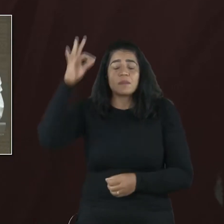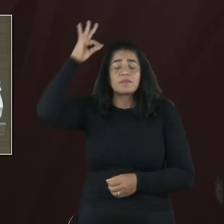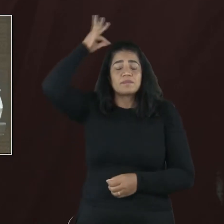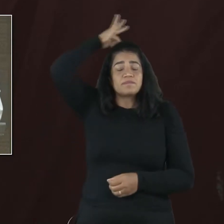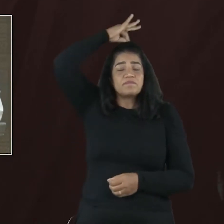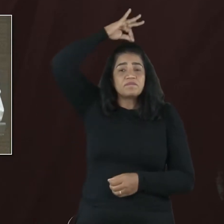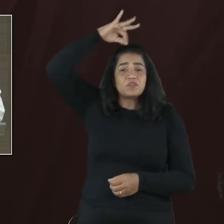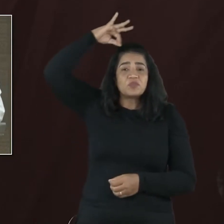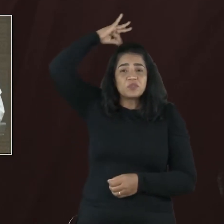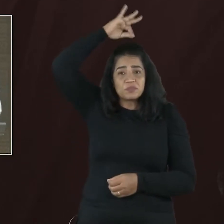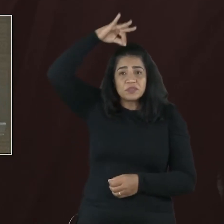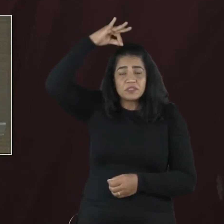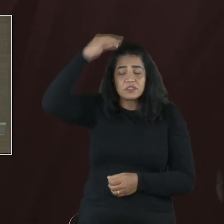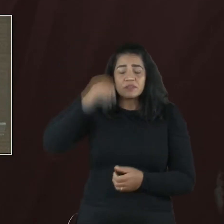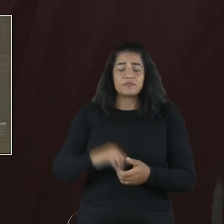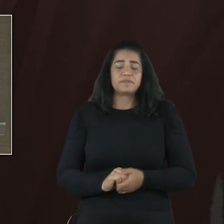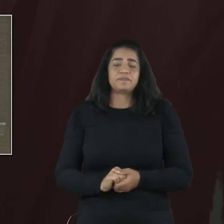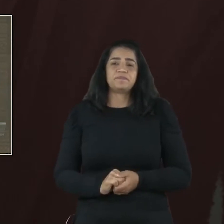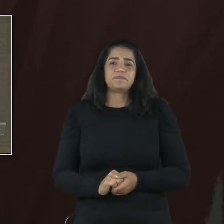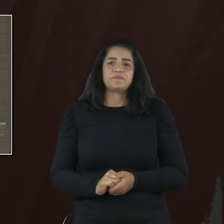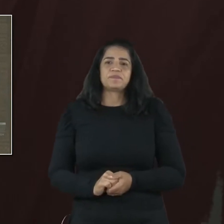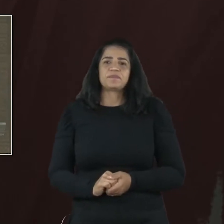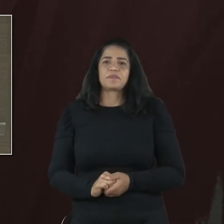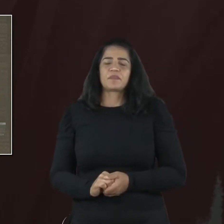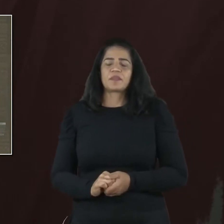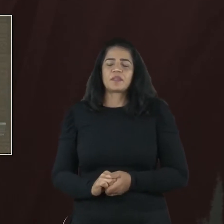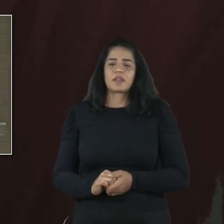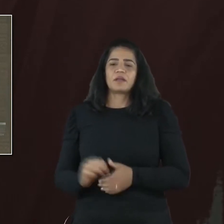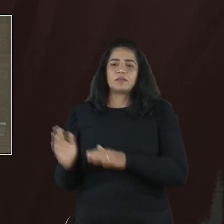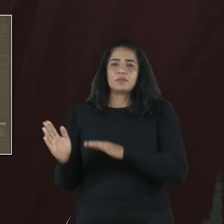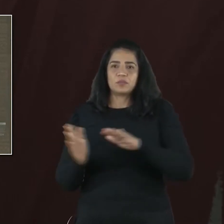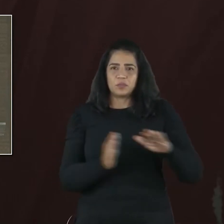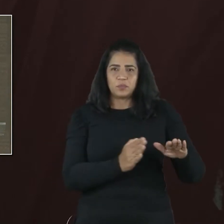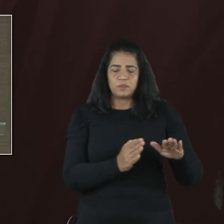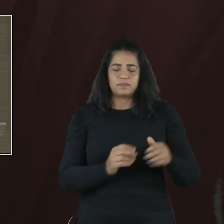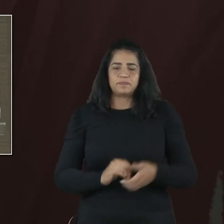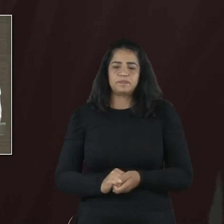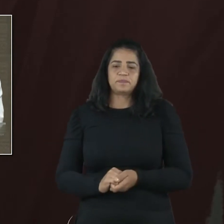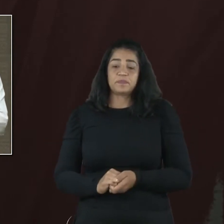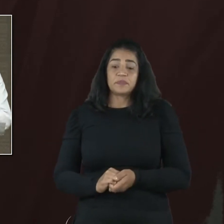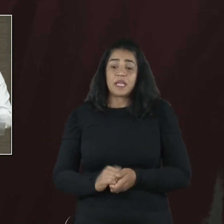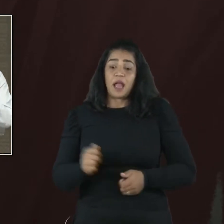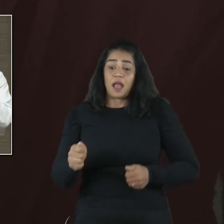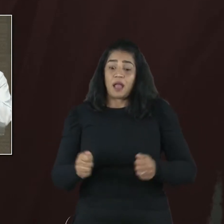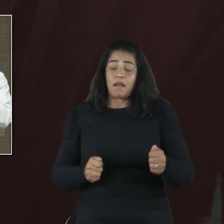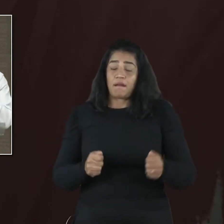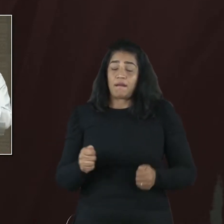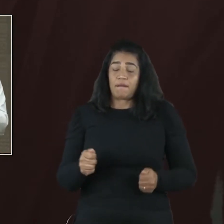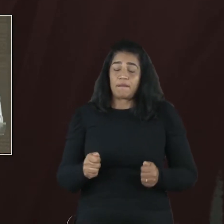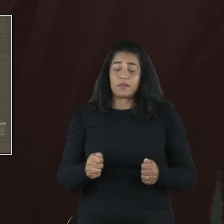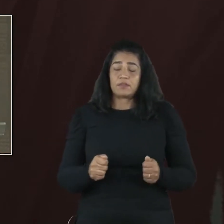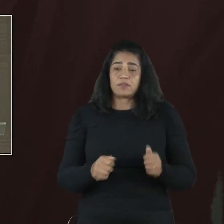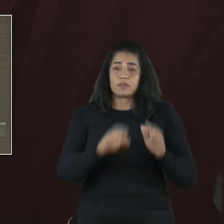Atos 18. Paulo então, nessa viagem, por causa